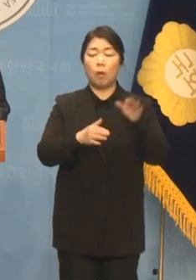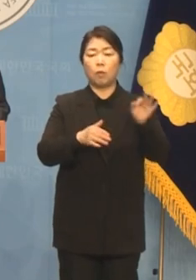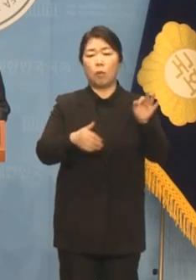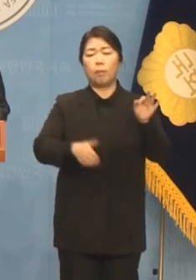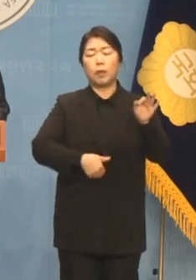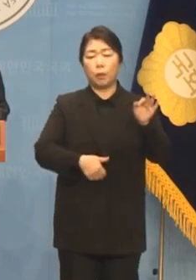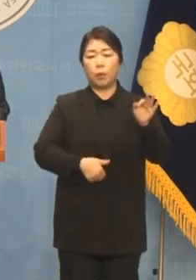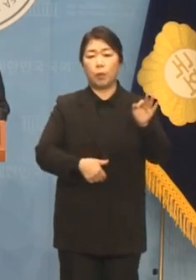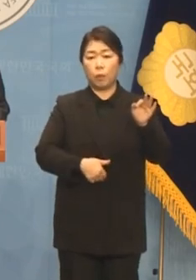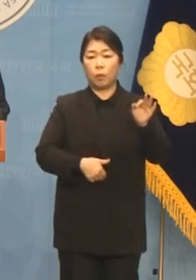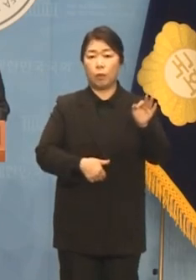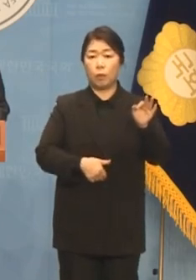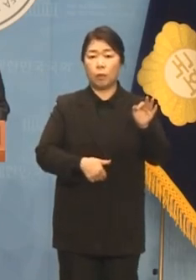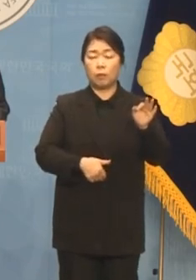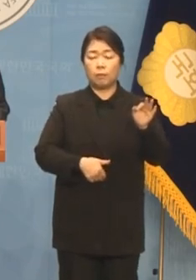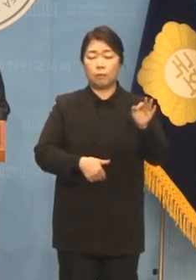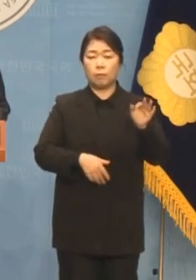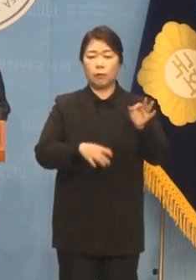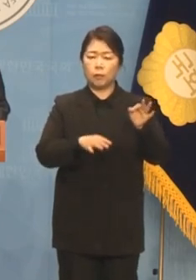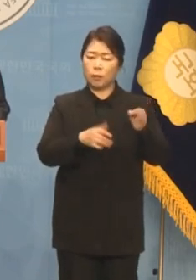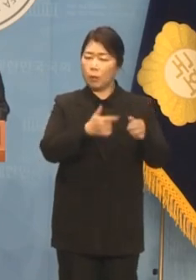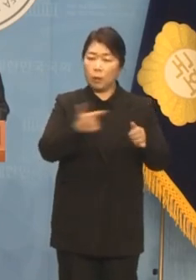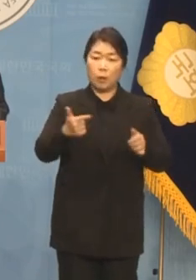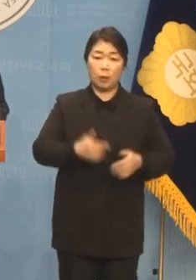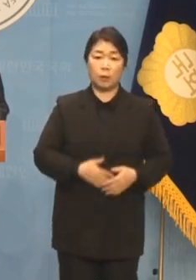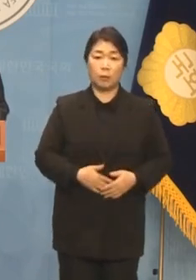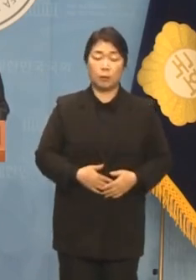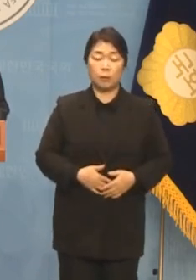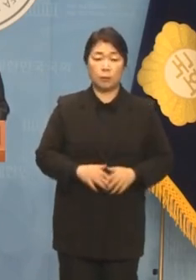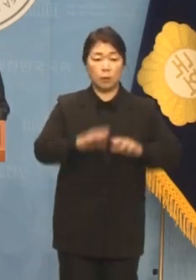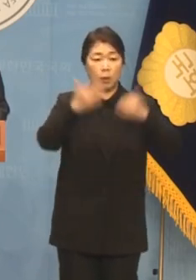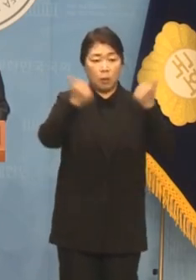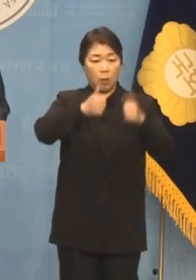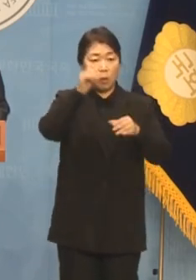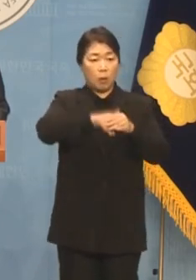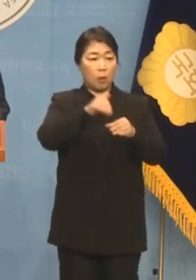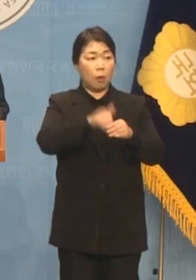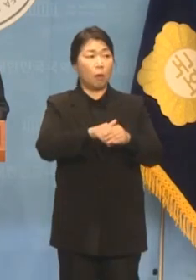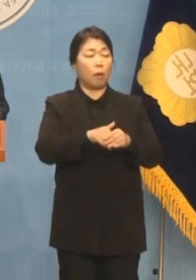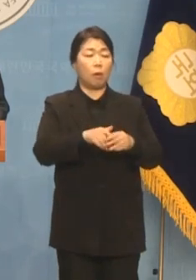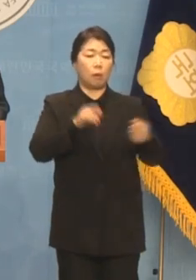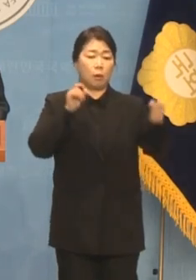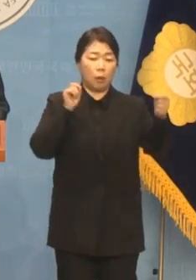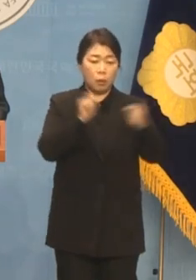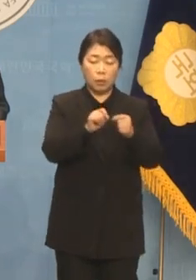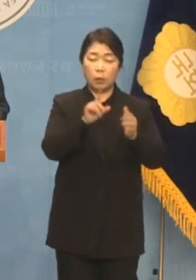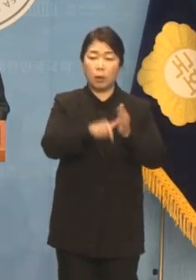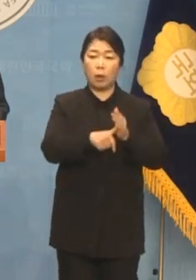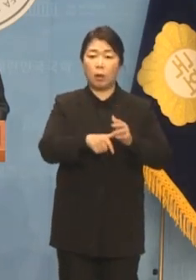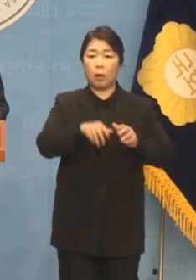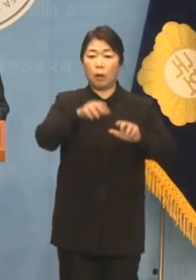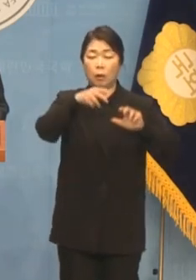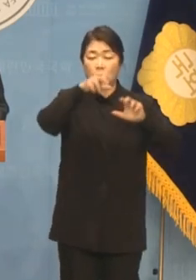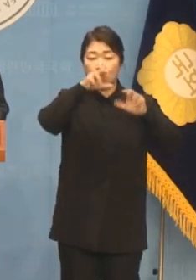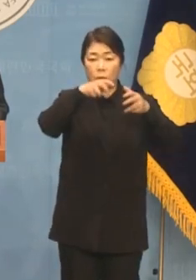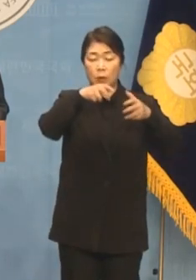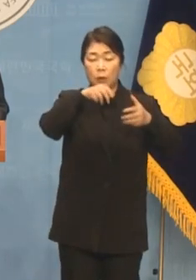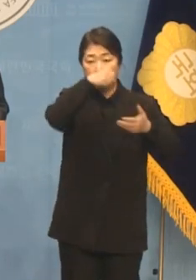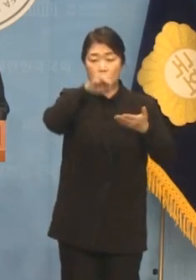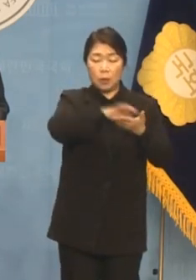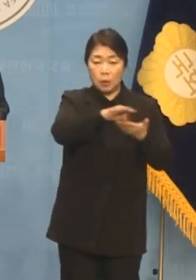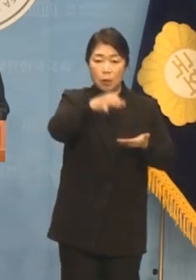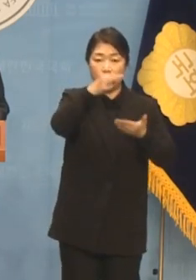소요되는 엄청난 금액입니다 총선을 앞두고 국가 재정과 물가 상승